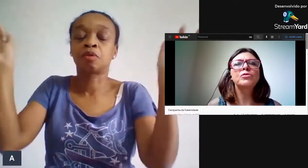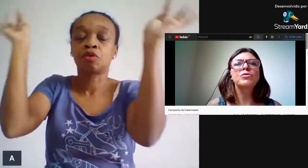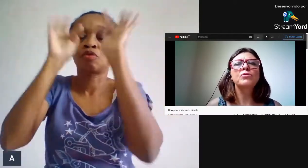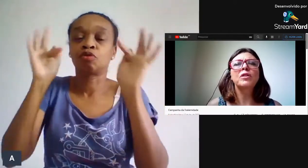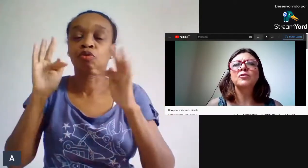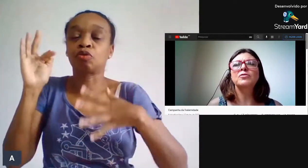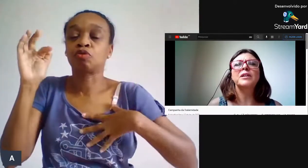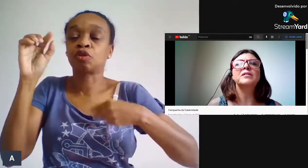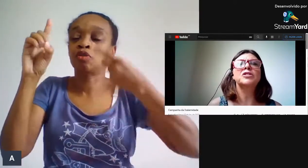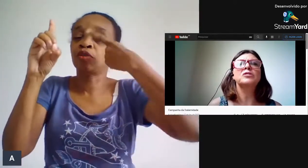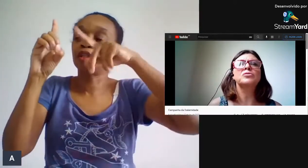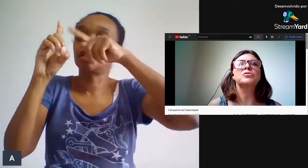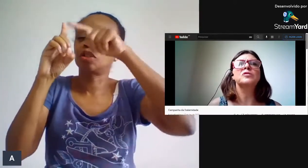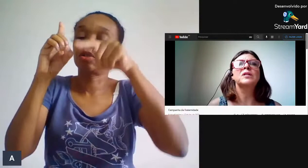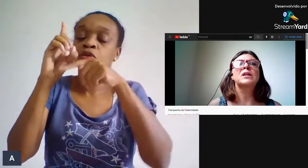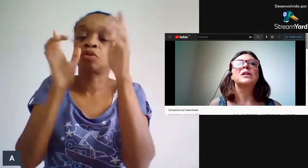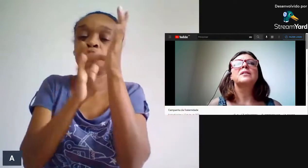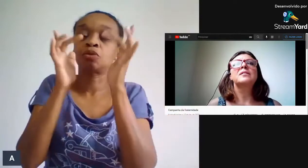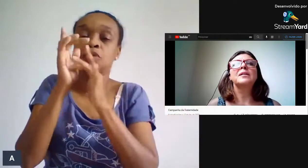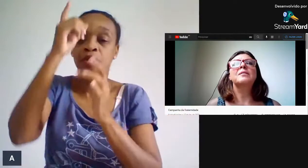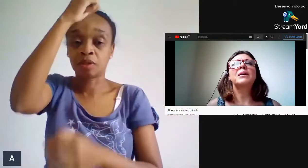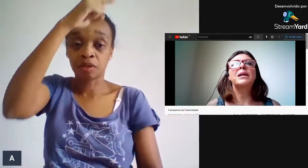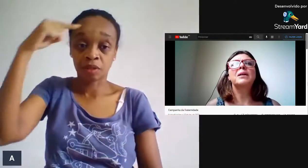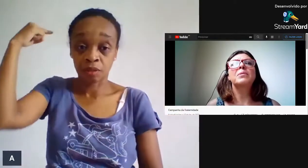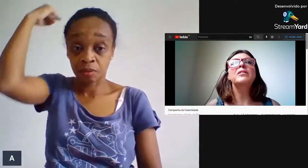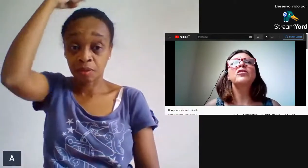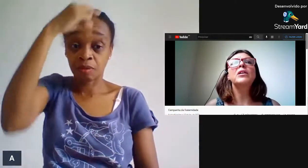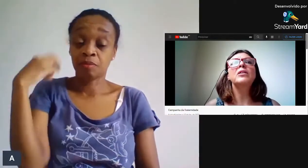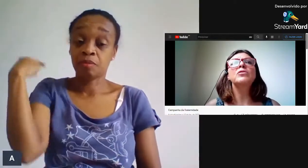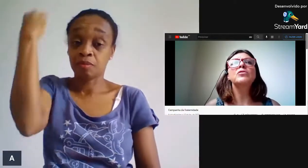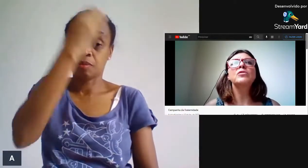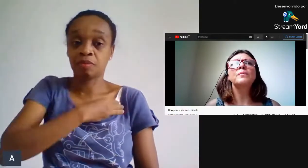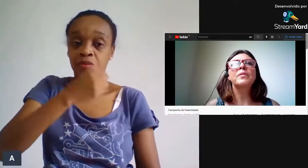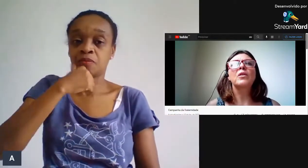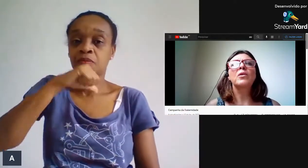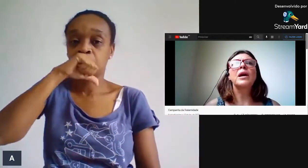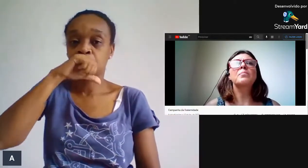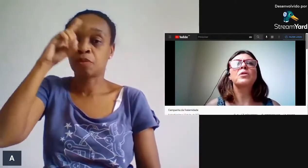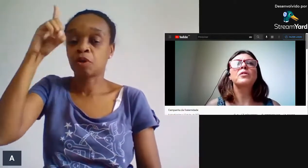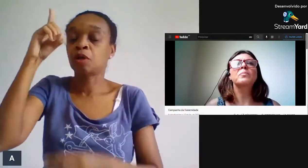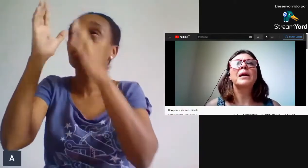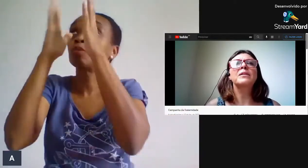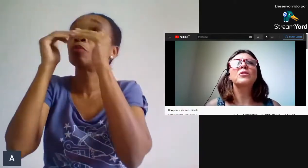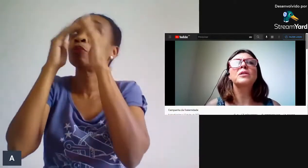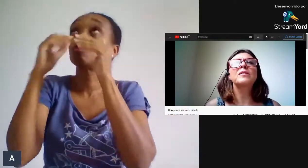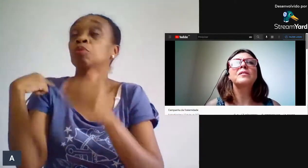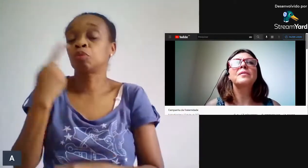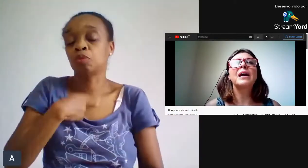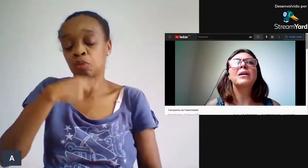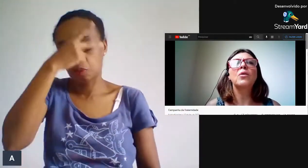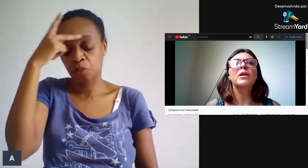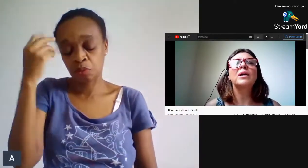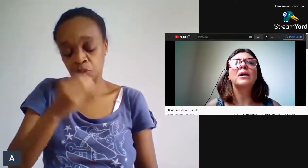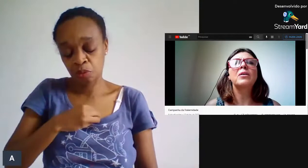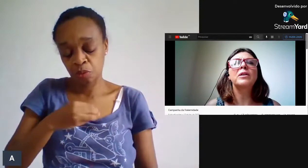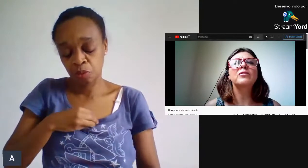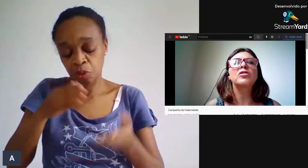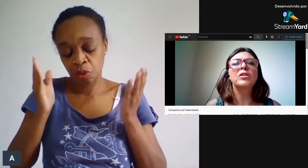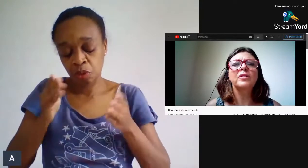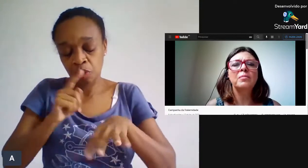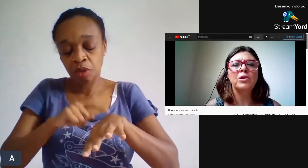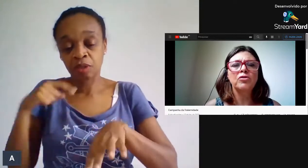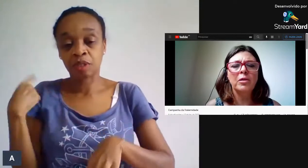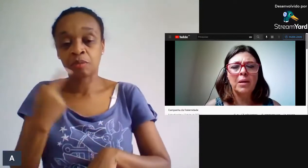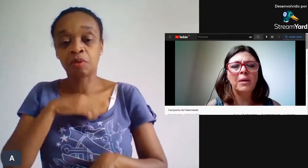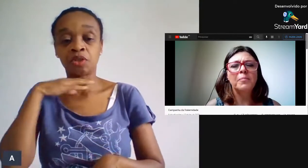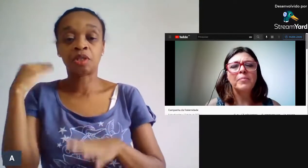bendito é o fruto do vosso ventre, Jesus. Santa Maria, Mãe de Deus, rogai por nós pecadores, agora e na hora